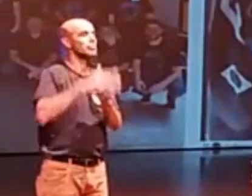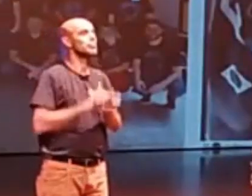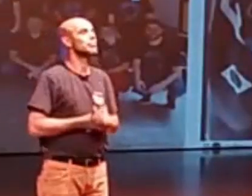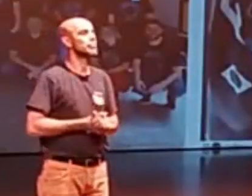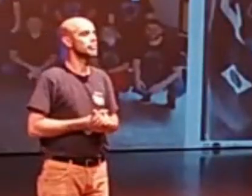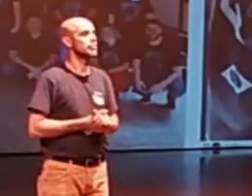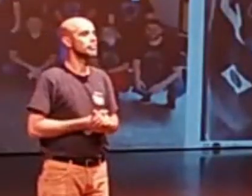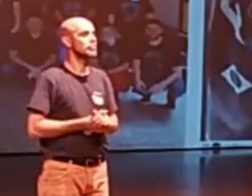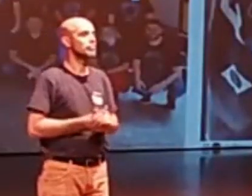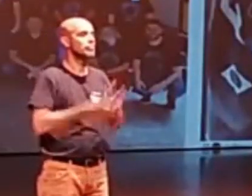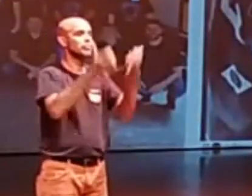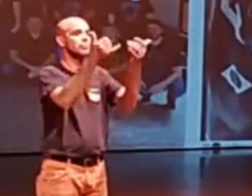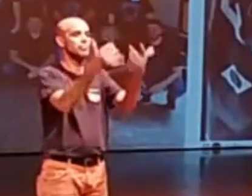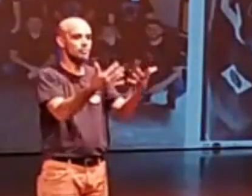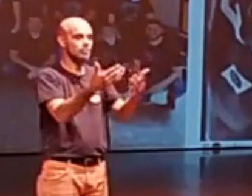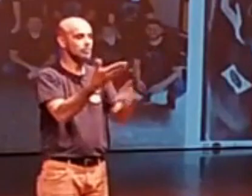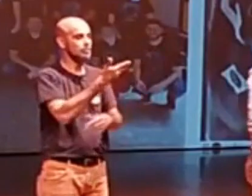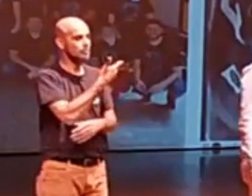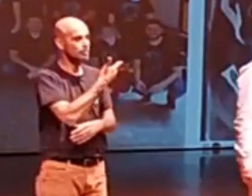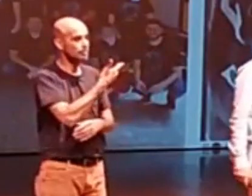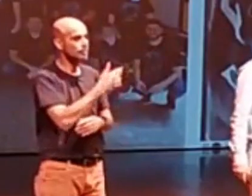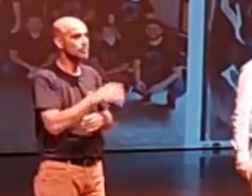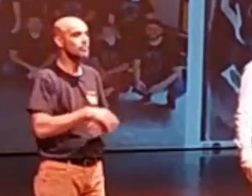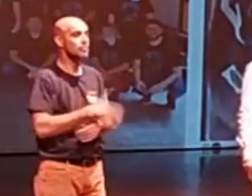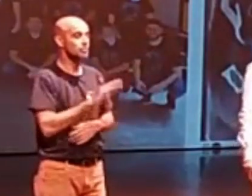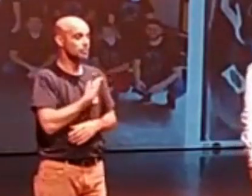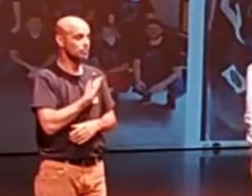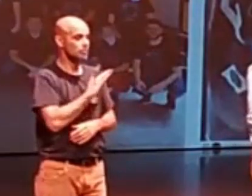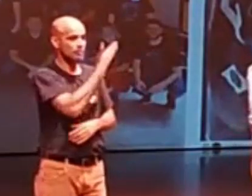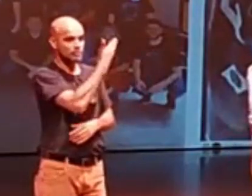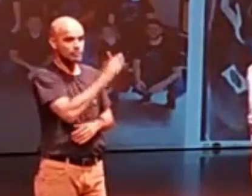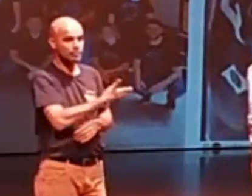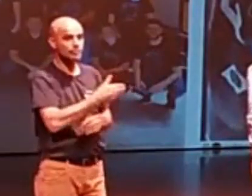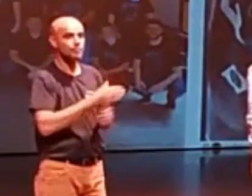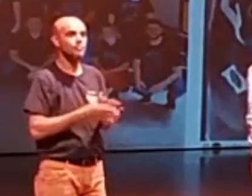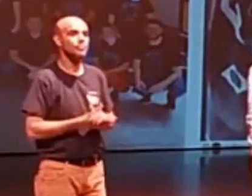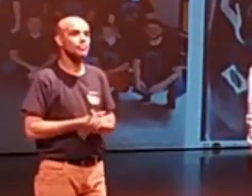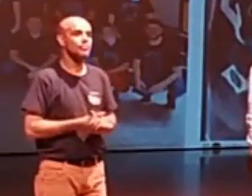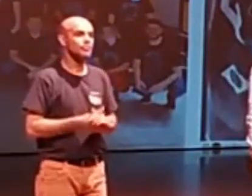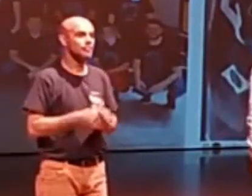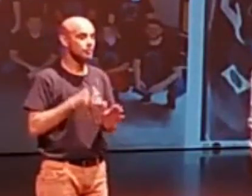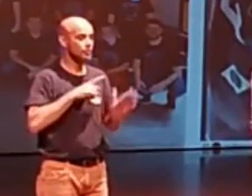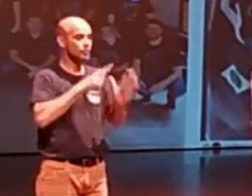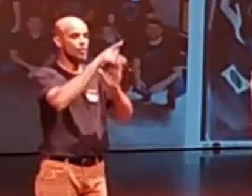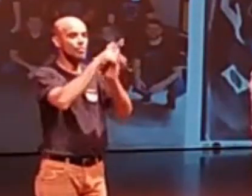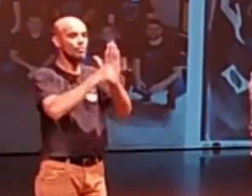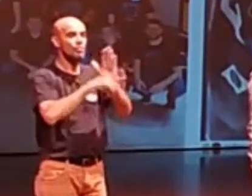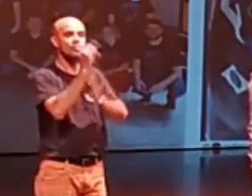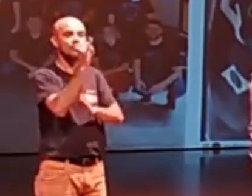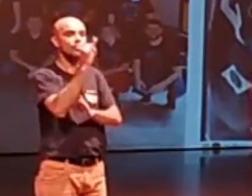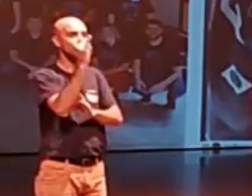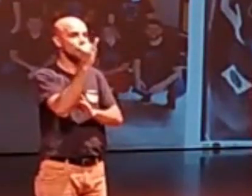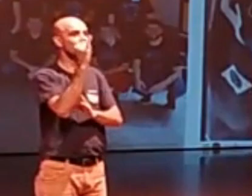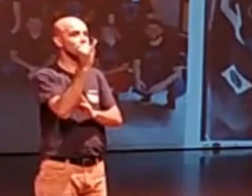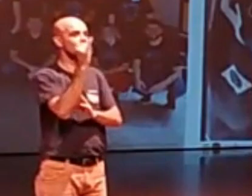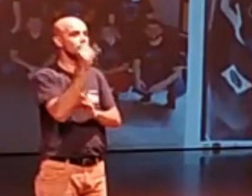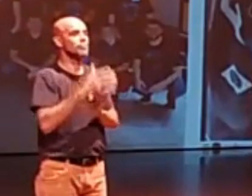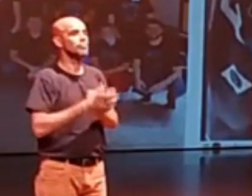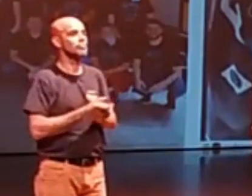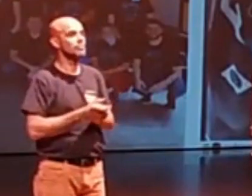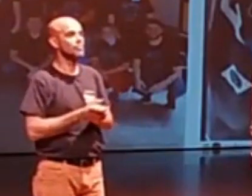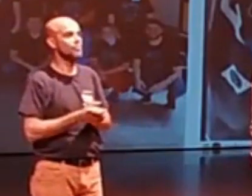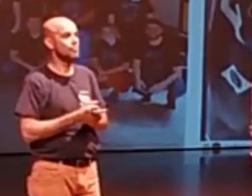E aqui eu queria falar um pouquinho desse pessoal. Esse pessoal são alguns amigos meus, tá? Existe um projeto muito importante chamado Mude a Curva